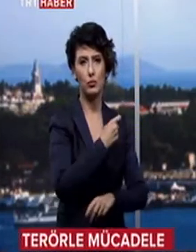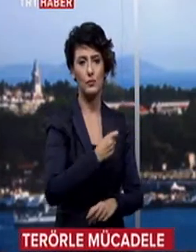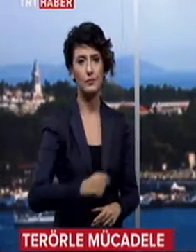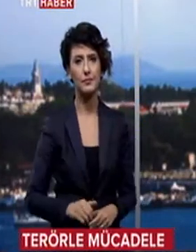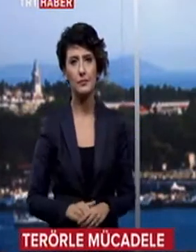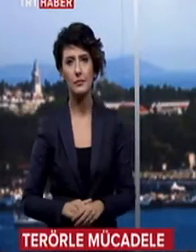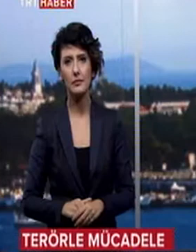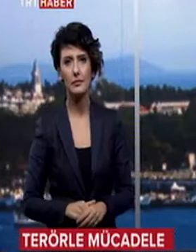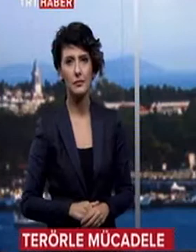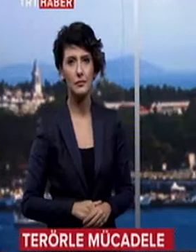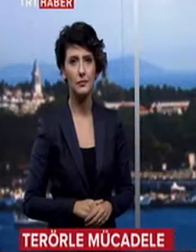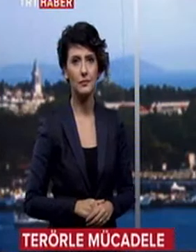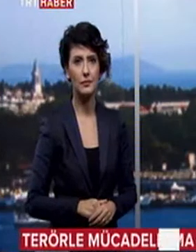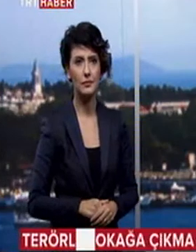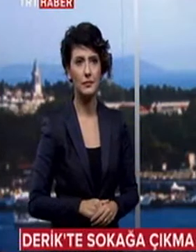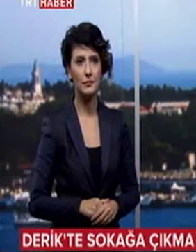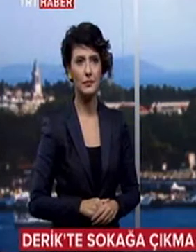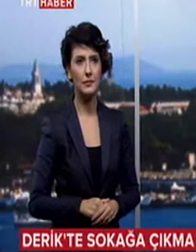geçirildi.